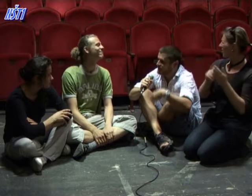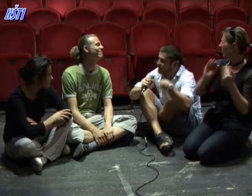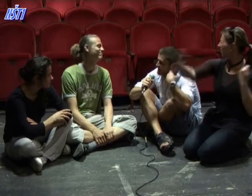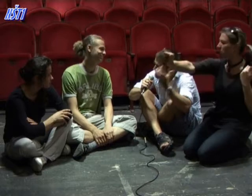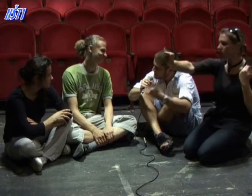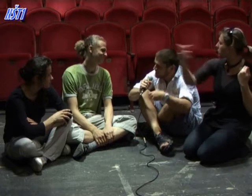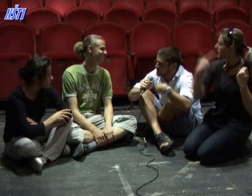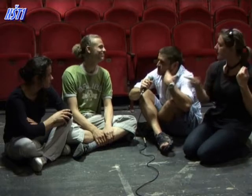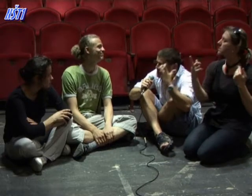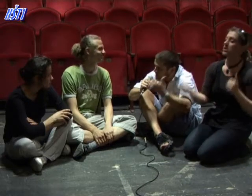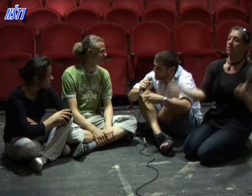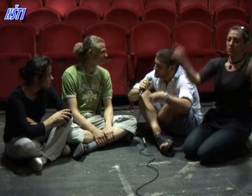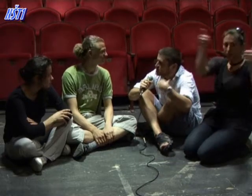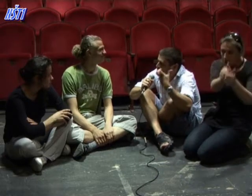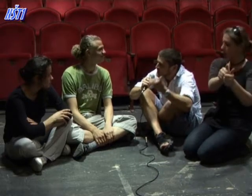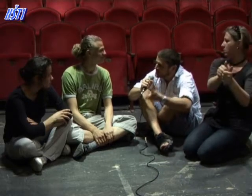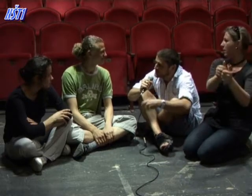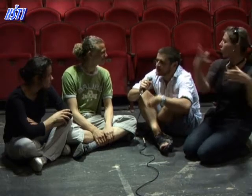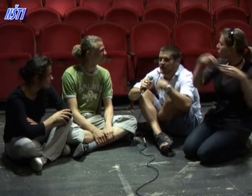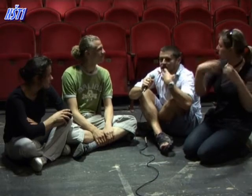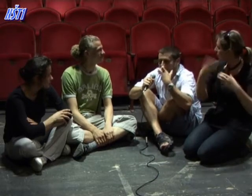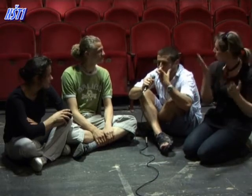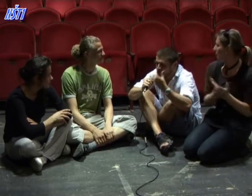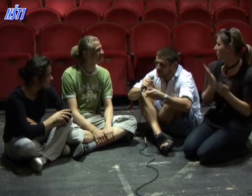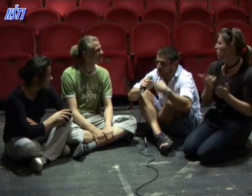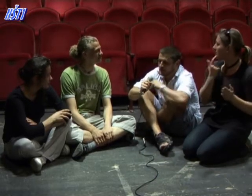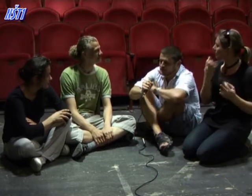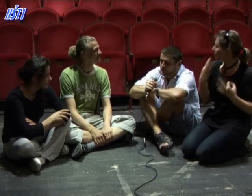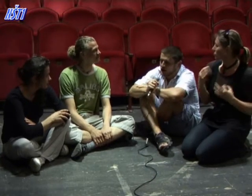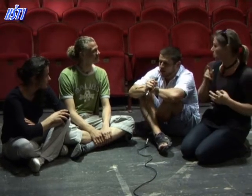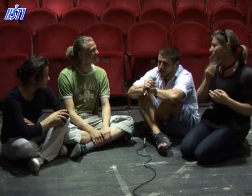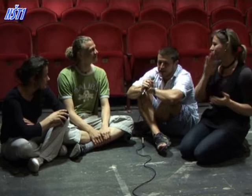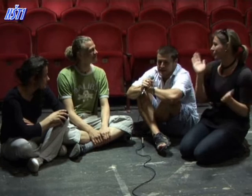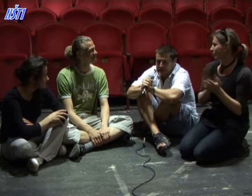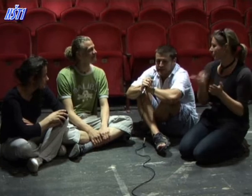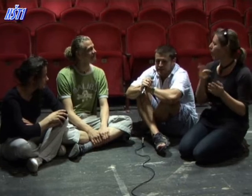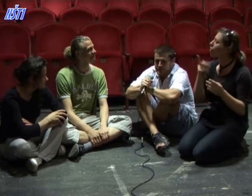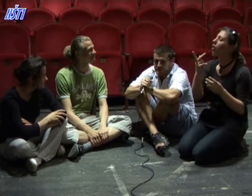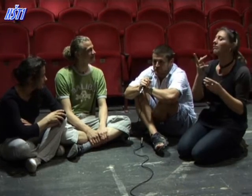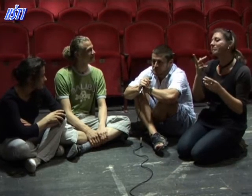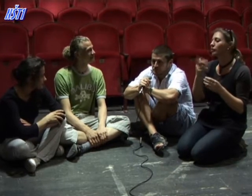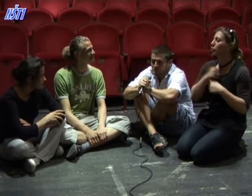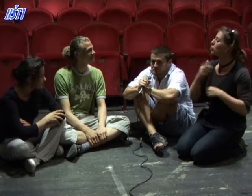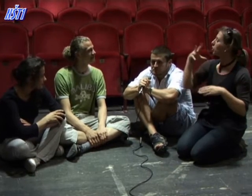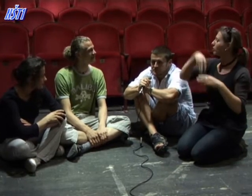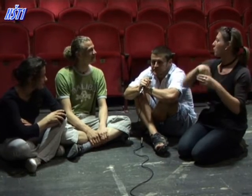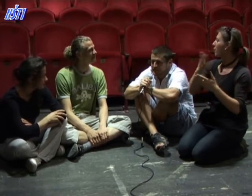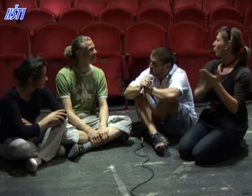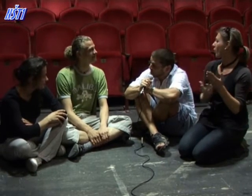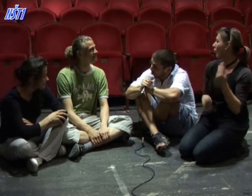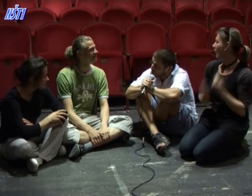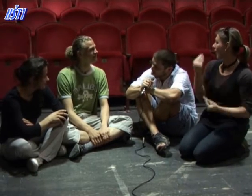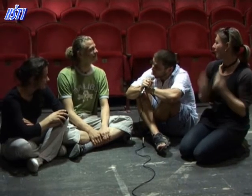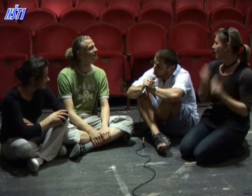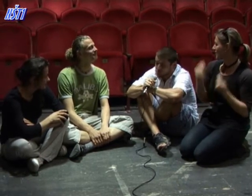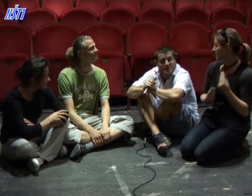takže ten tlumočník je vlastně součástí té hry a hraje v tom